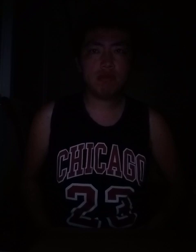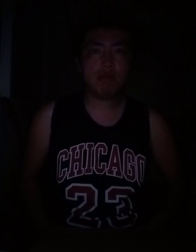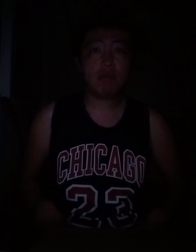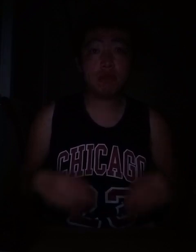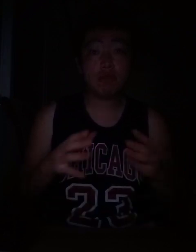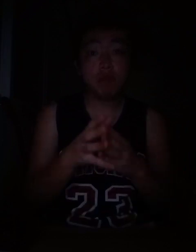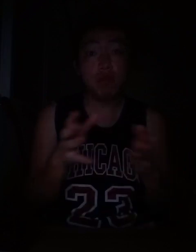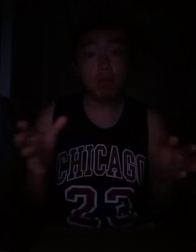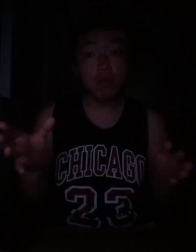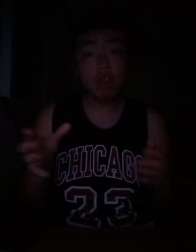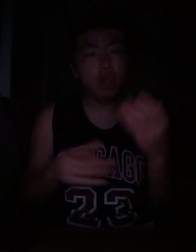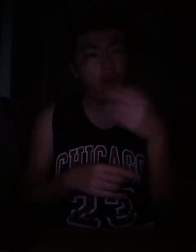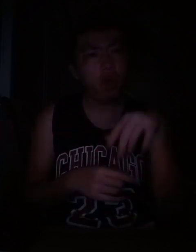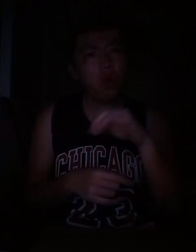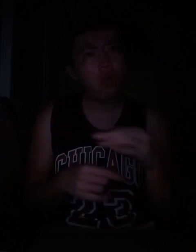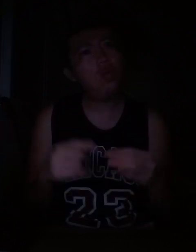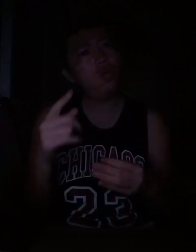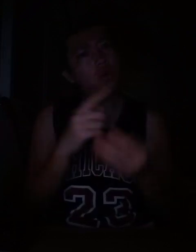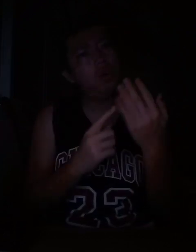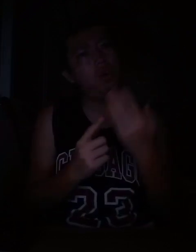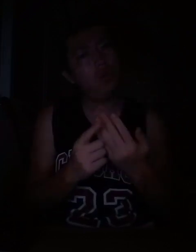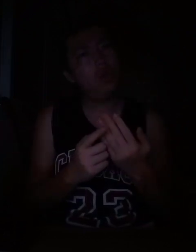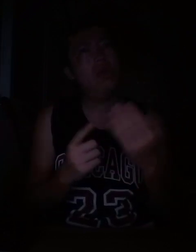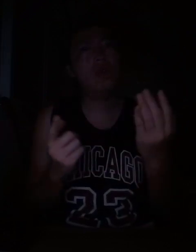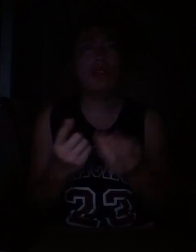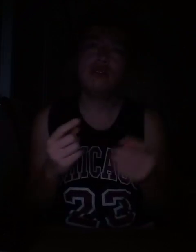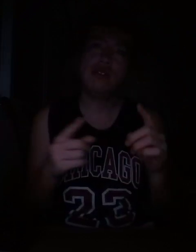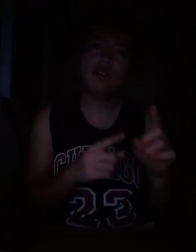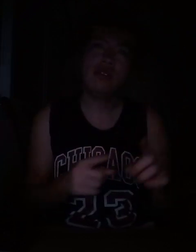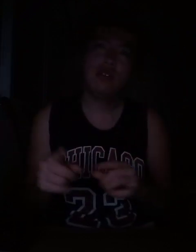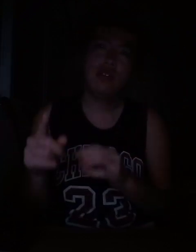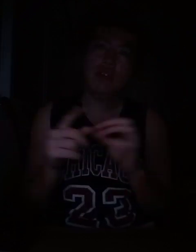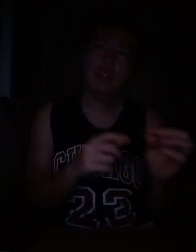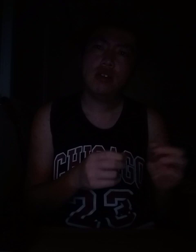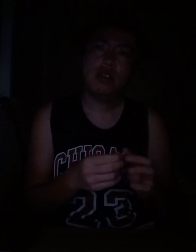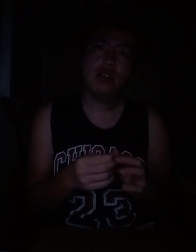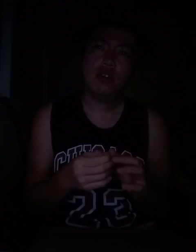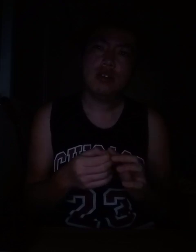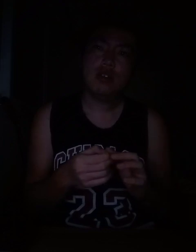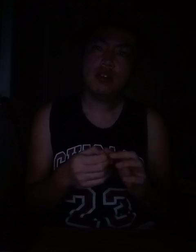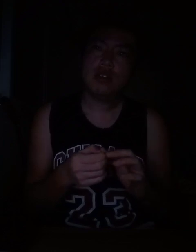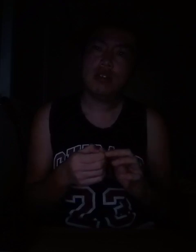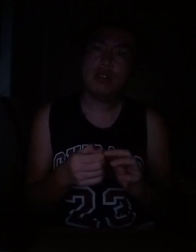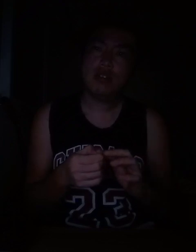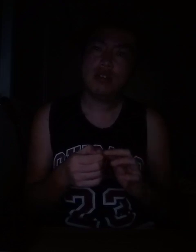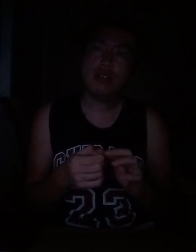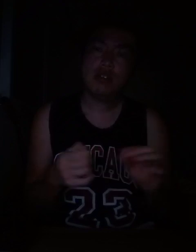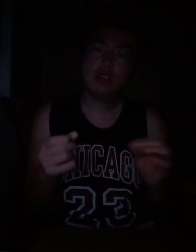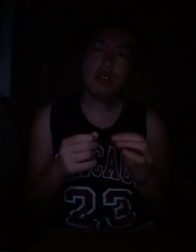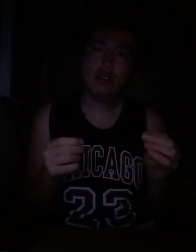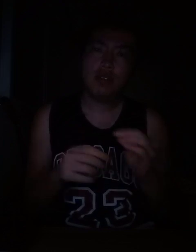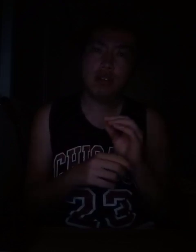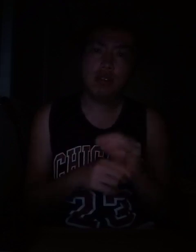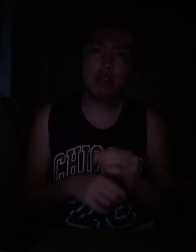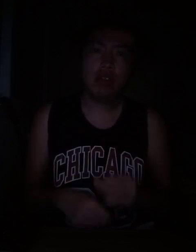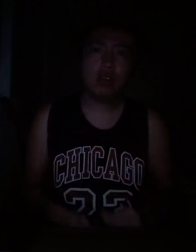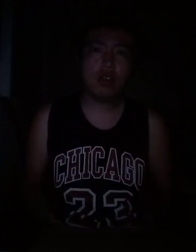민주당 혁신위는 오늘로 예정됐던 혁신안 발표를 돌연 연기하며 모레인 10일 발표하겠다고 했습니다.